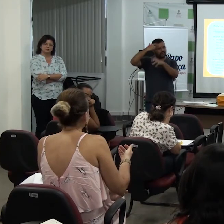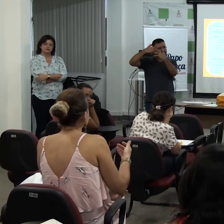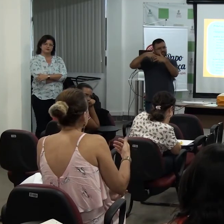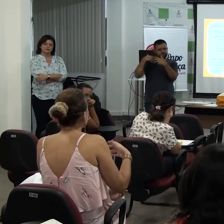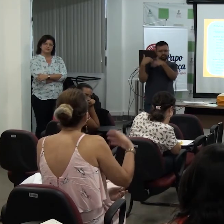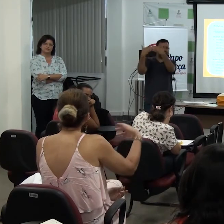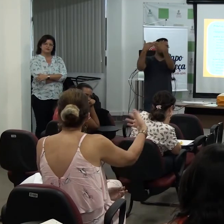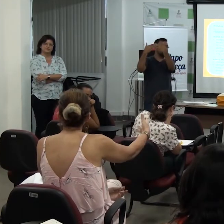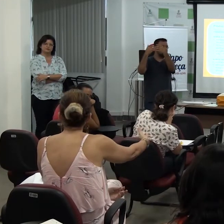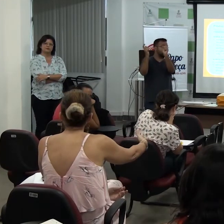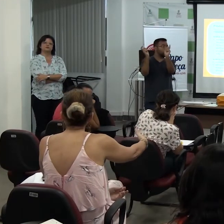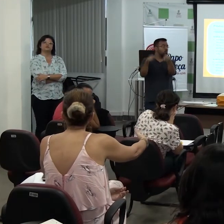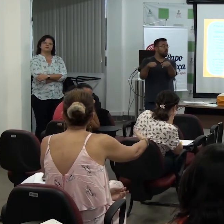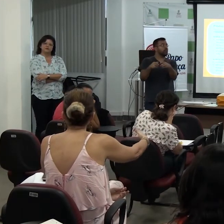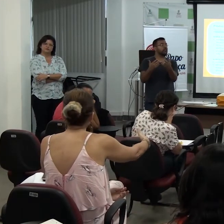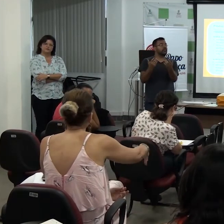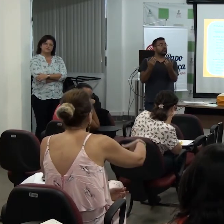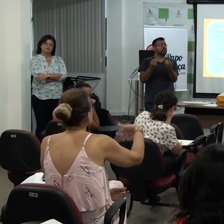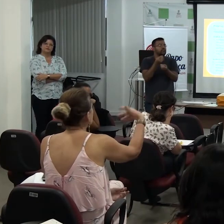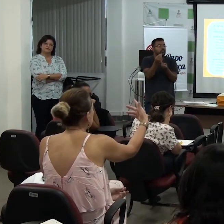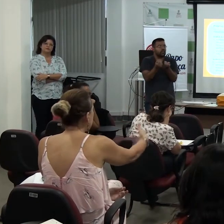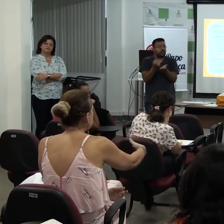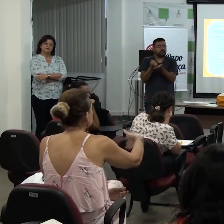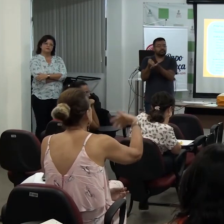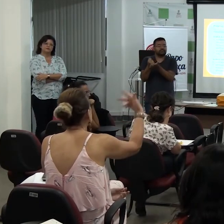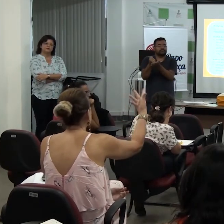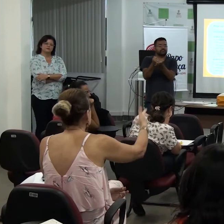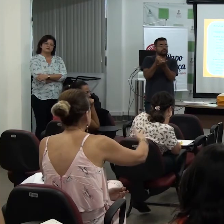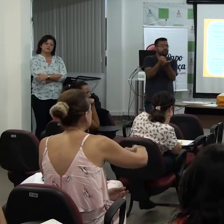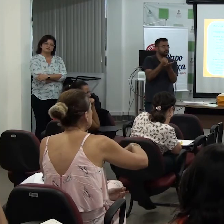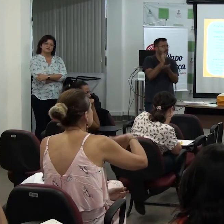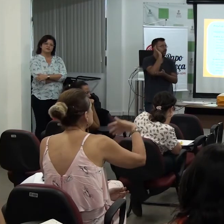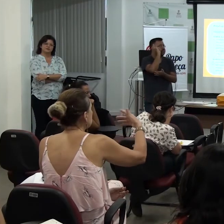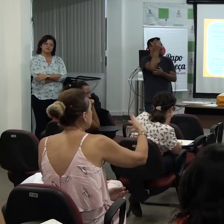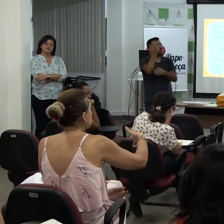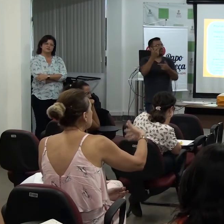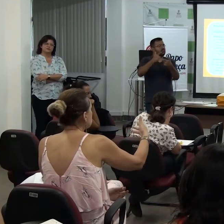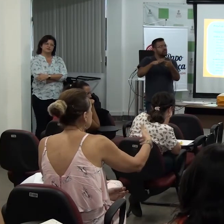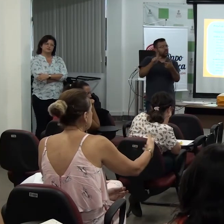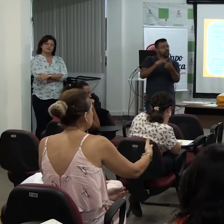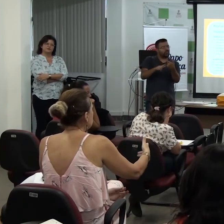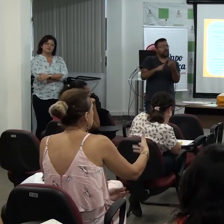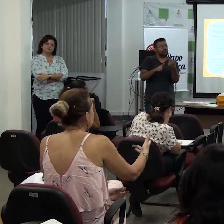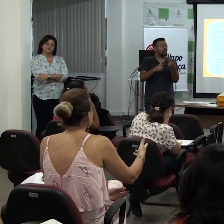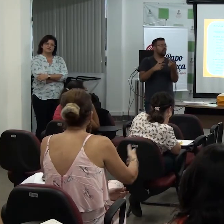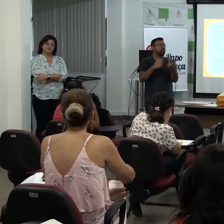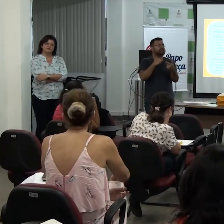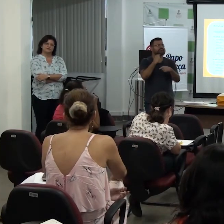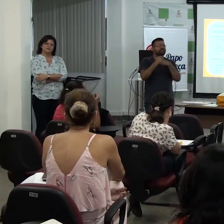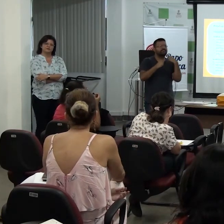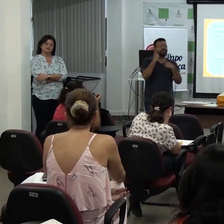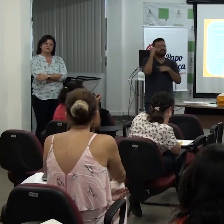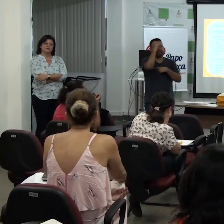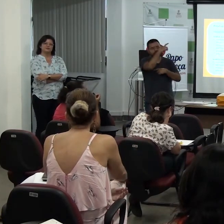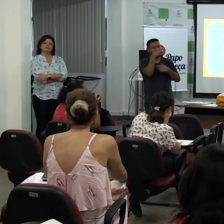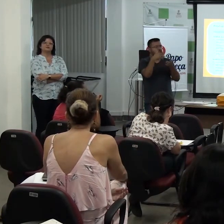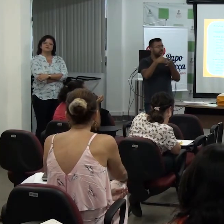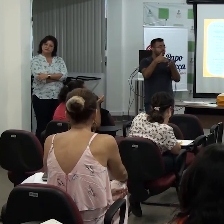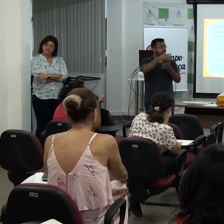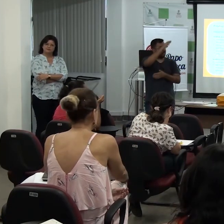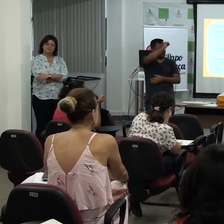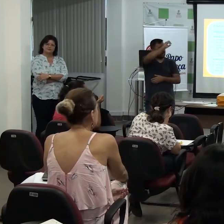vai culminar em benefícios para a resolução de problemas ou para quaisquer aprendizagem de conteúdos